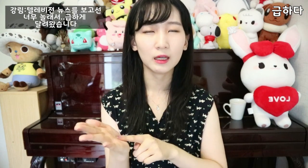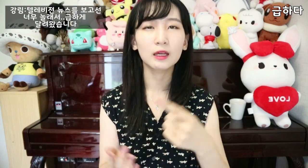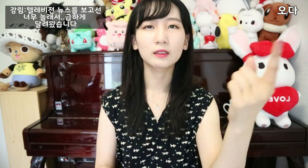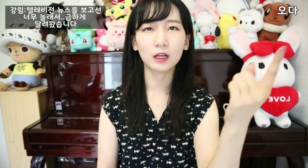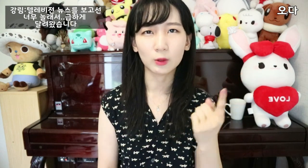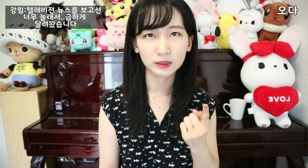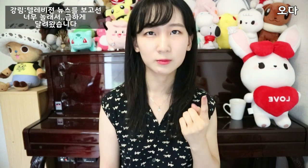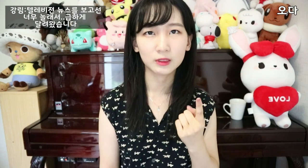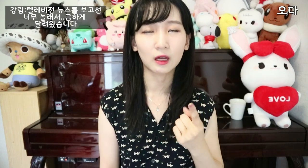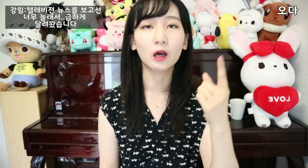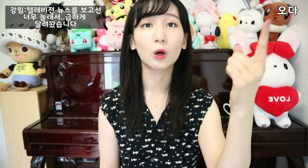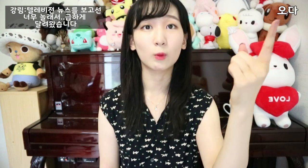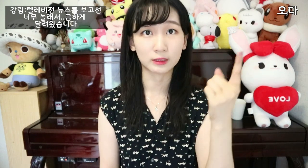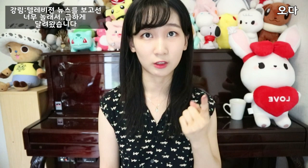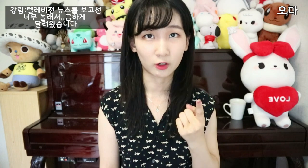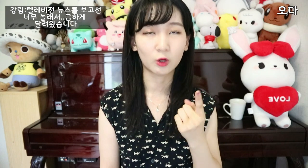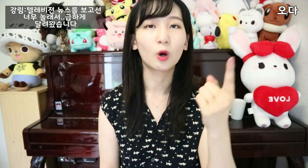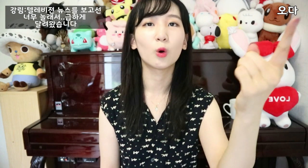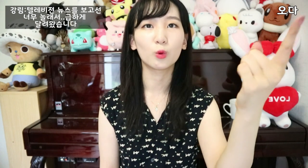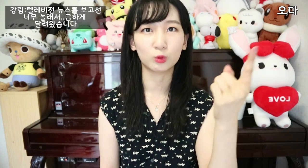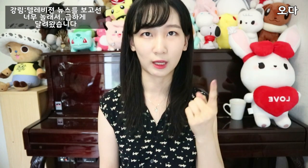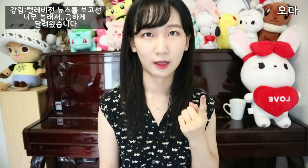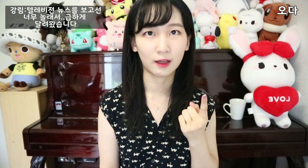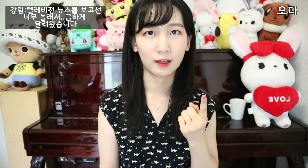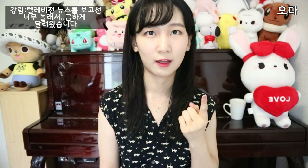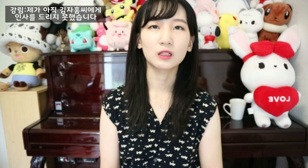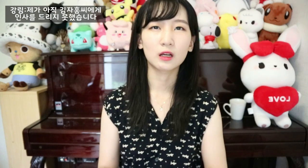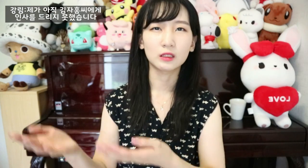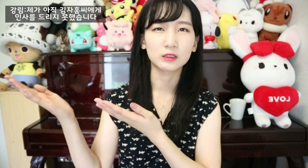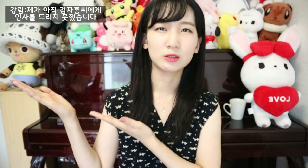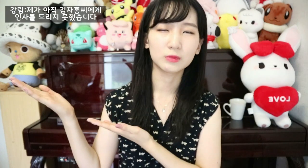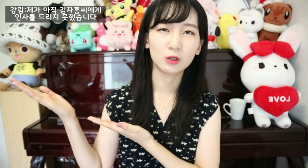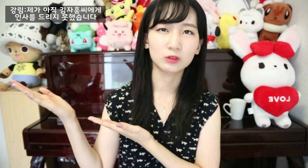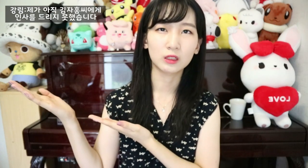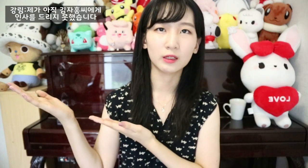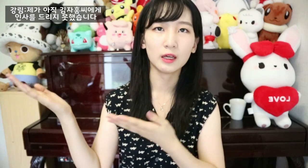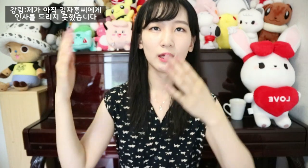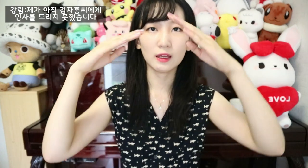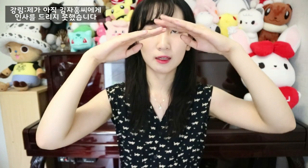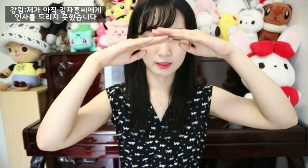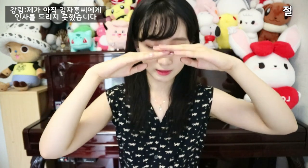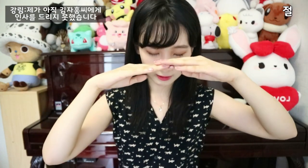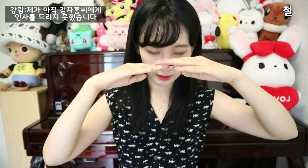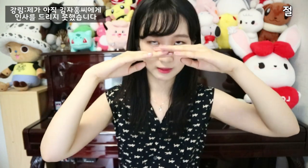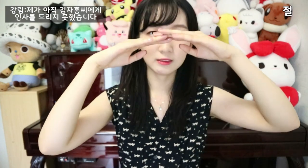급하게 달려왔습니다. 왔어요. 오다. 제가 아직 김자홍 씨에게